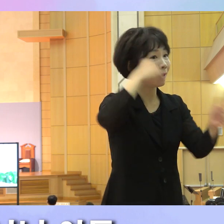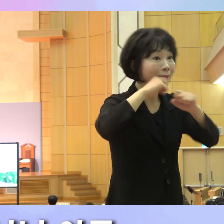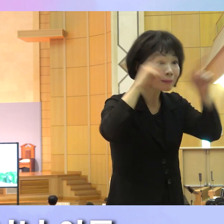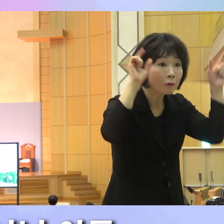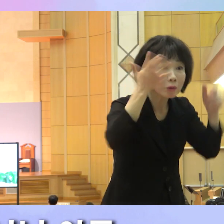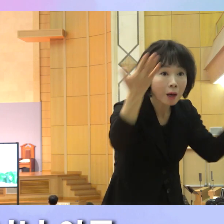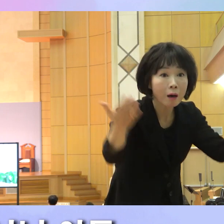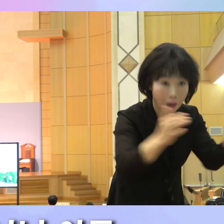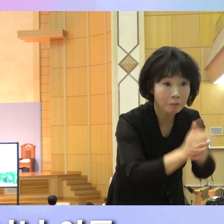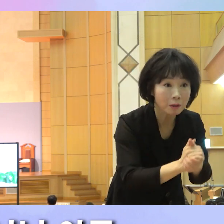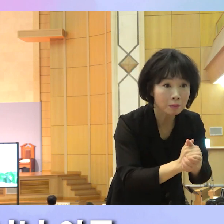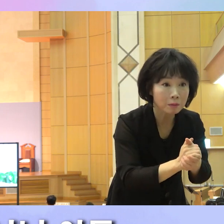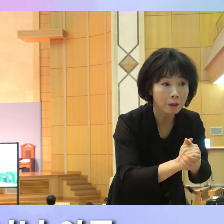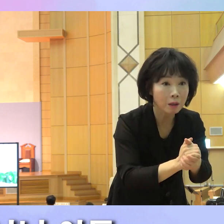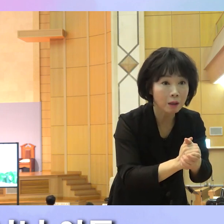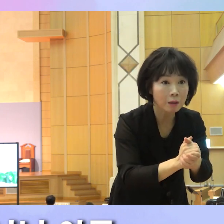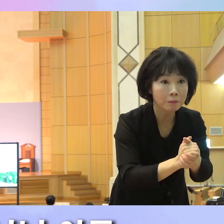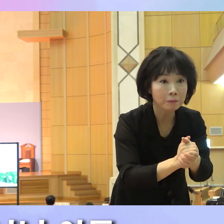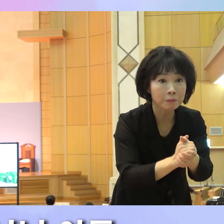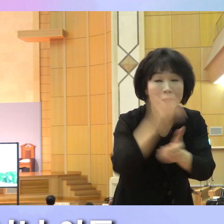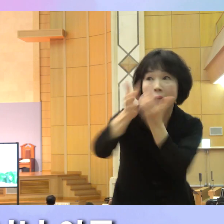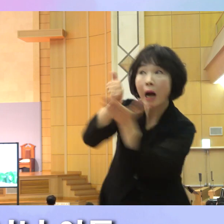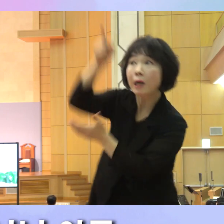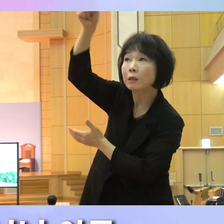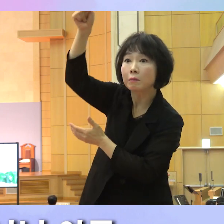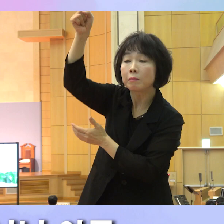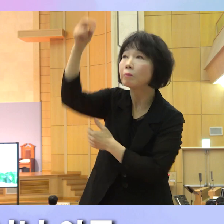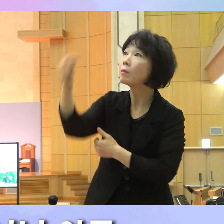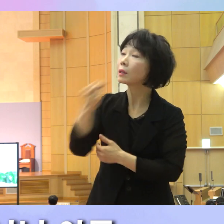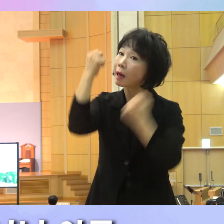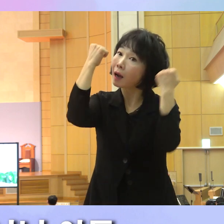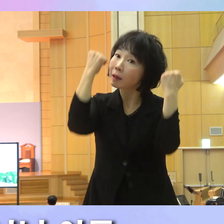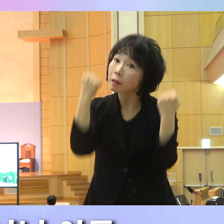믿으면서도 하나님은 살아계신 하나님이야,